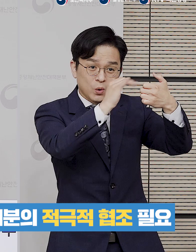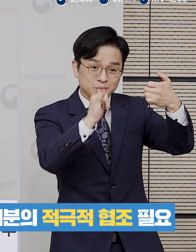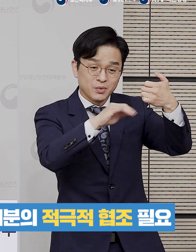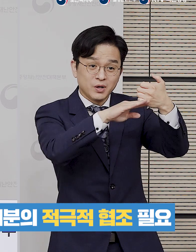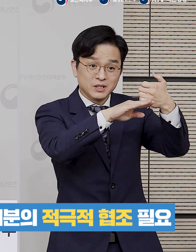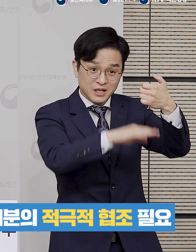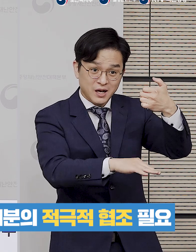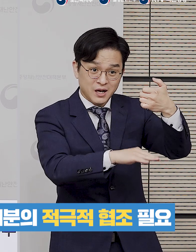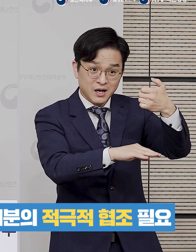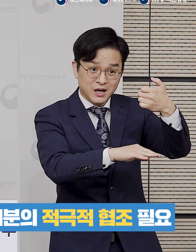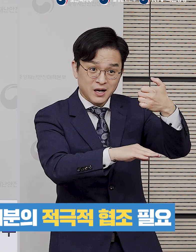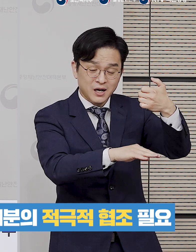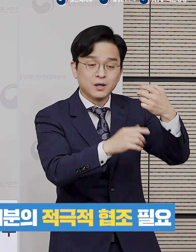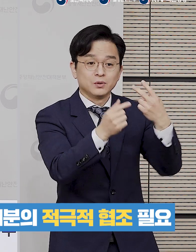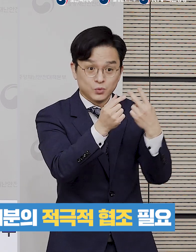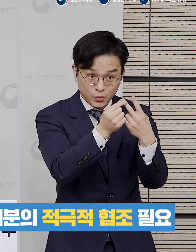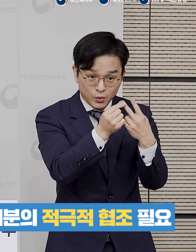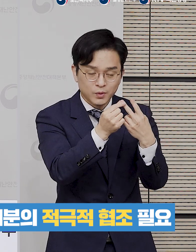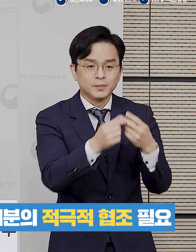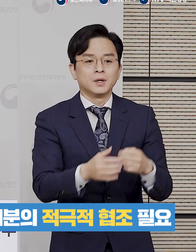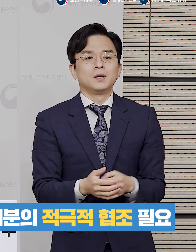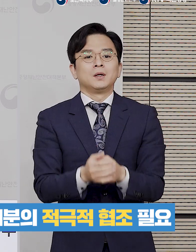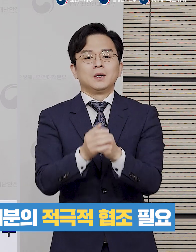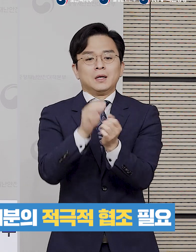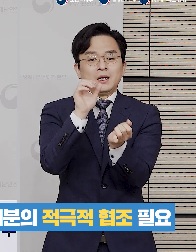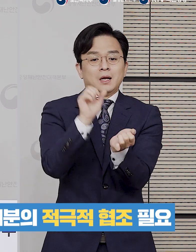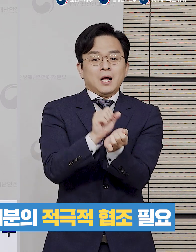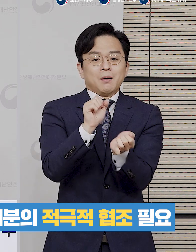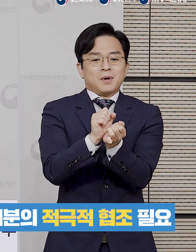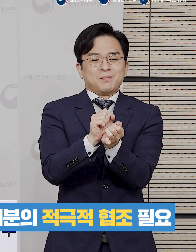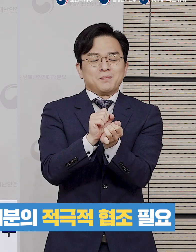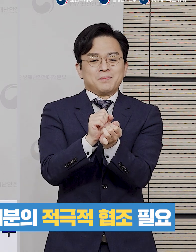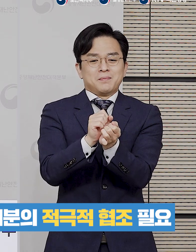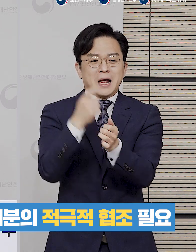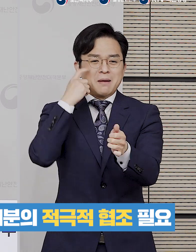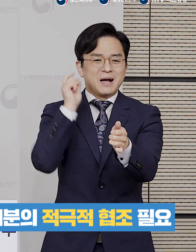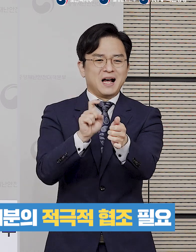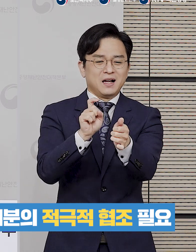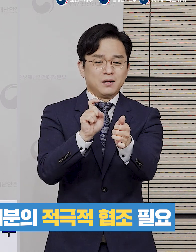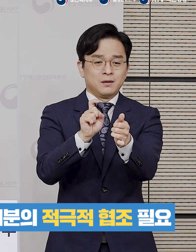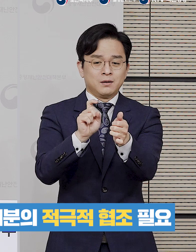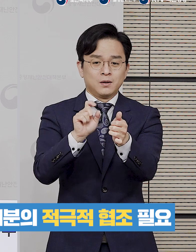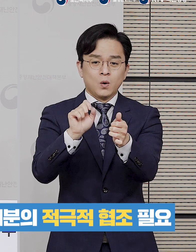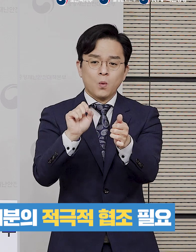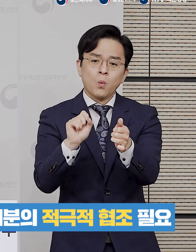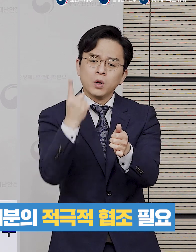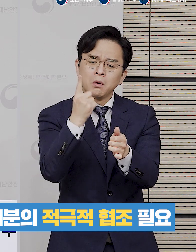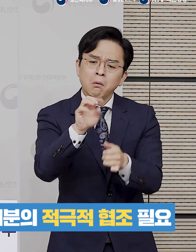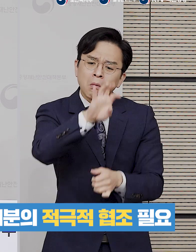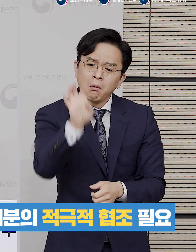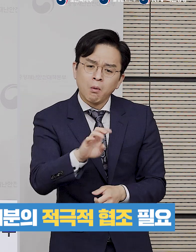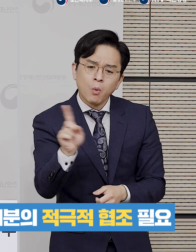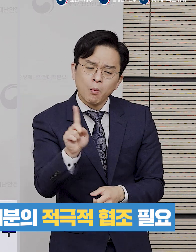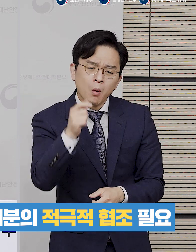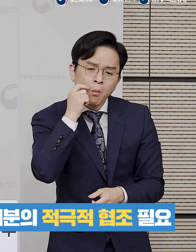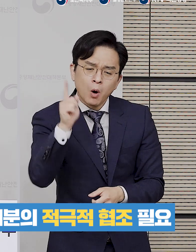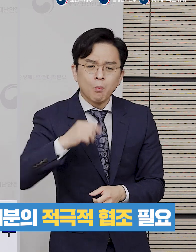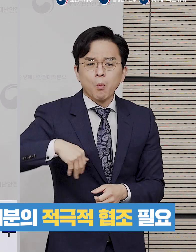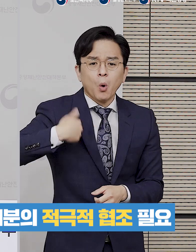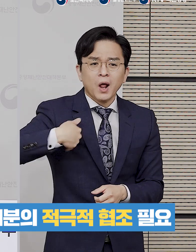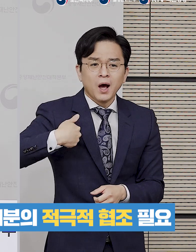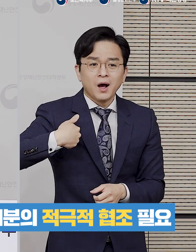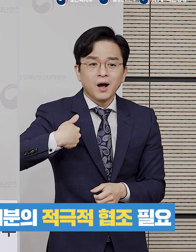방역망을 벗어난 이러한 신규 확진의 사례가 나타나는 것이 5% 미만을 유지하는 이러한 목표를